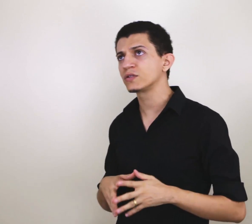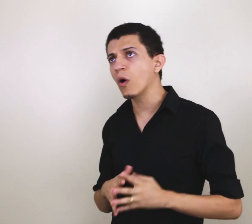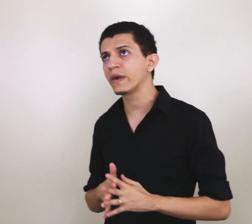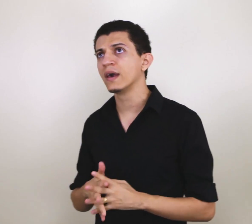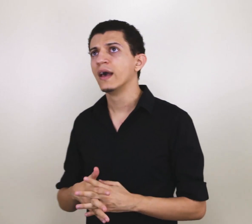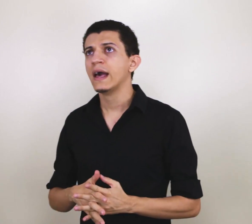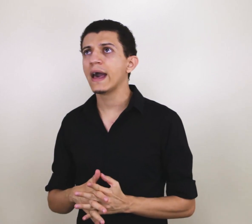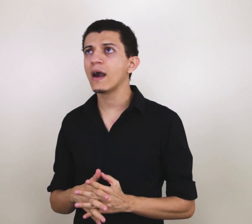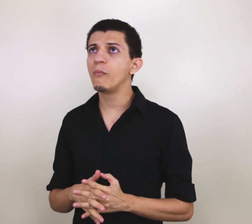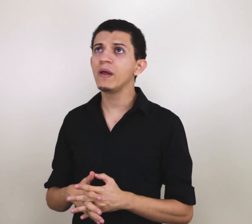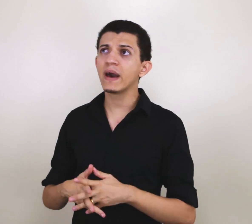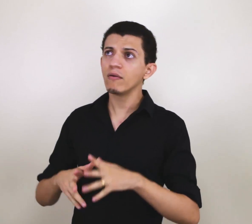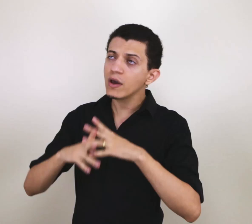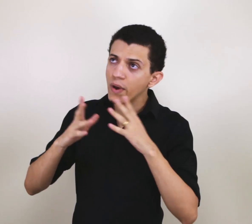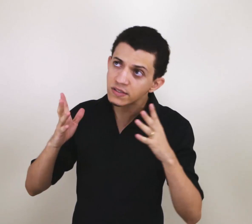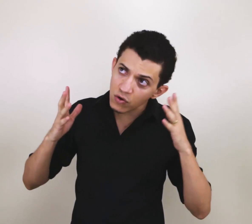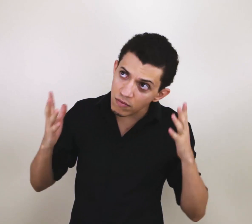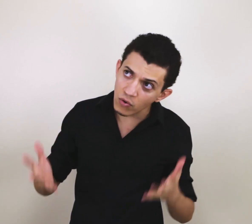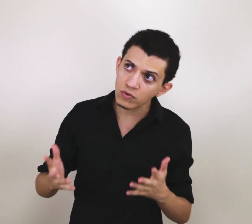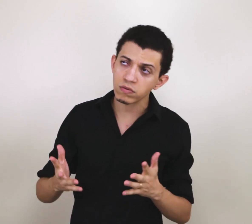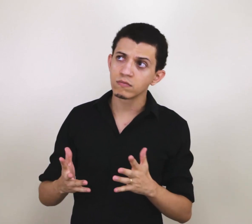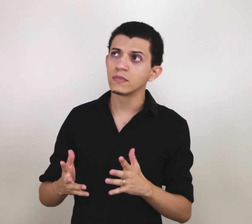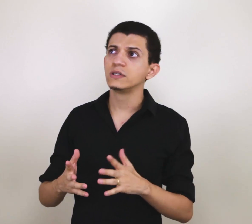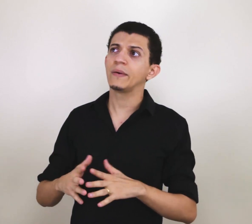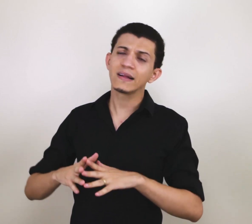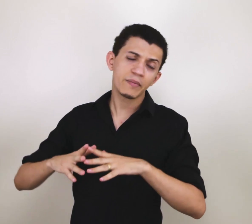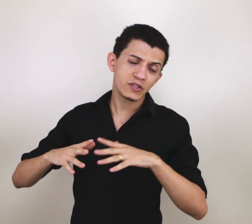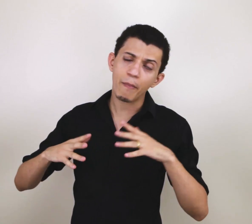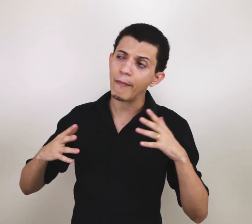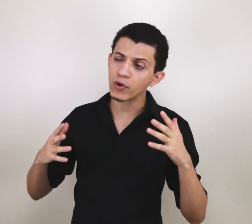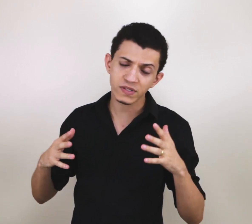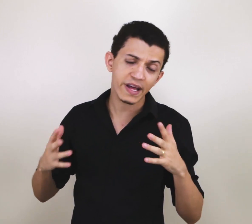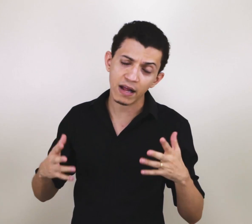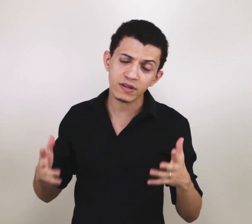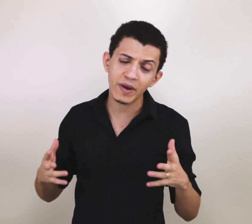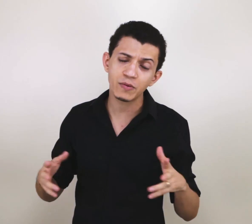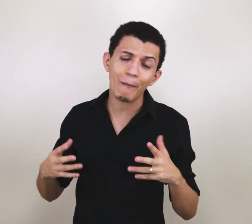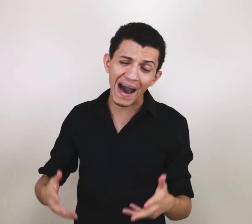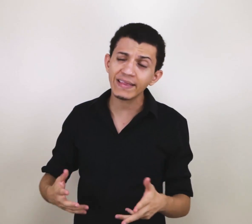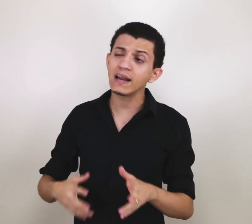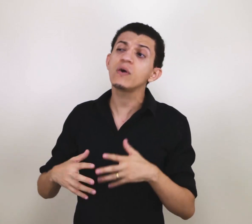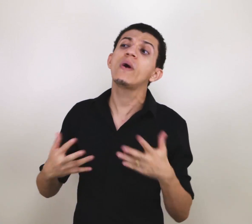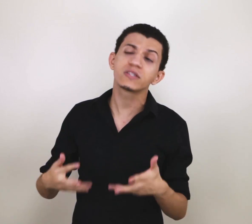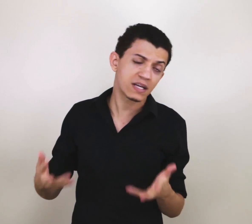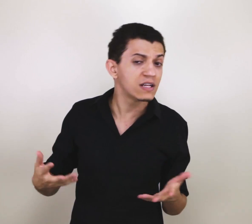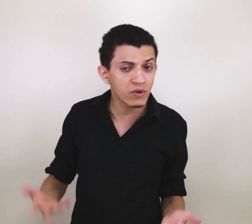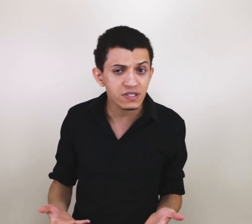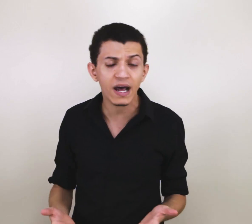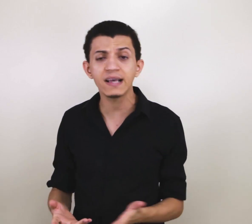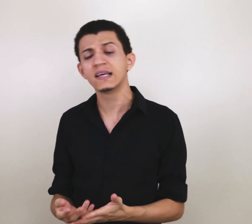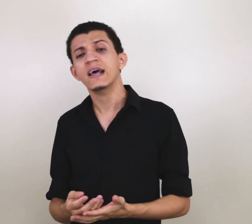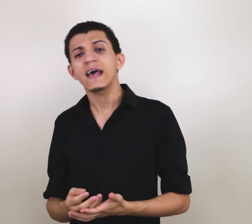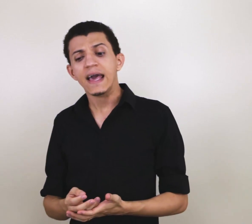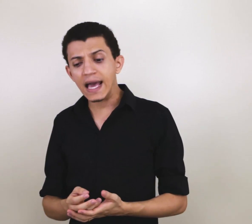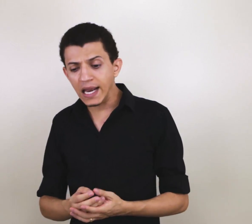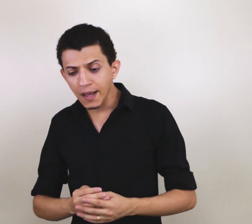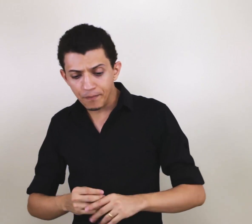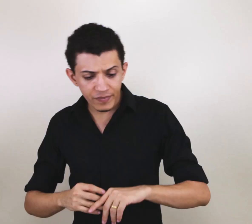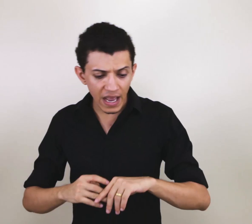Stoke, o primeiro linguista no mundo, considerado também de pai da linguística das línguas sinais, ele